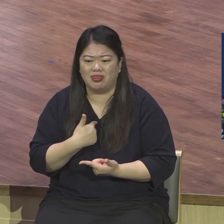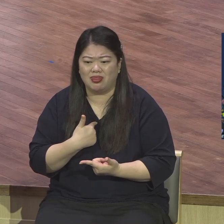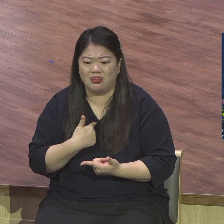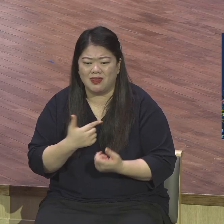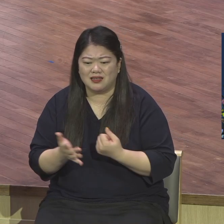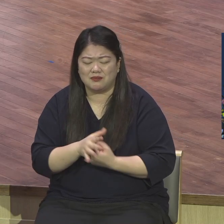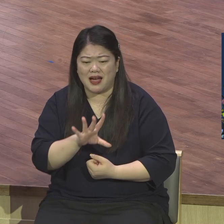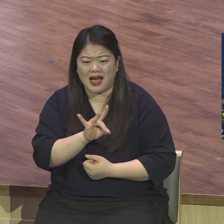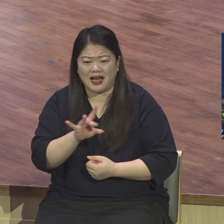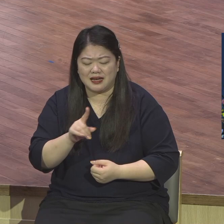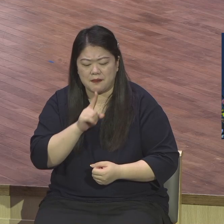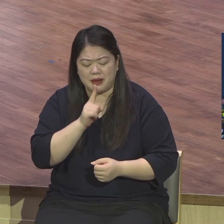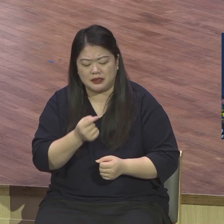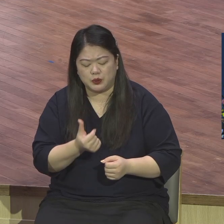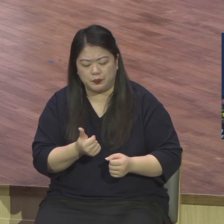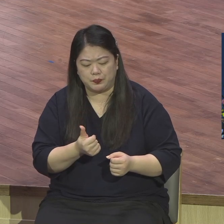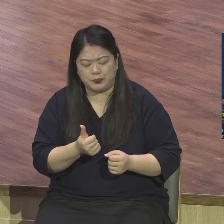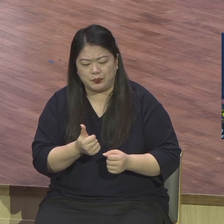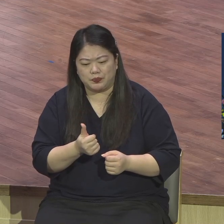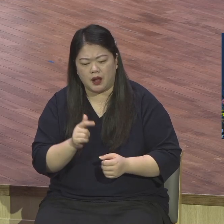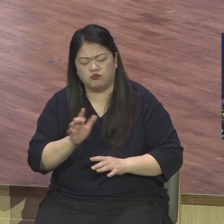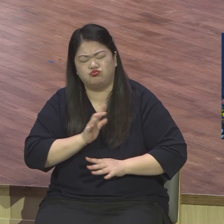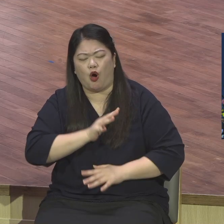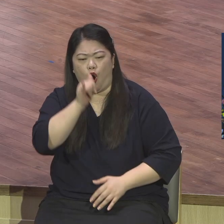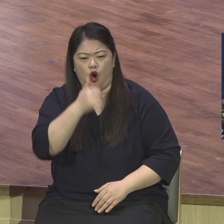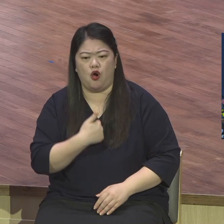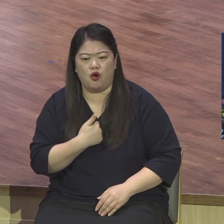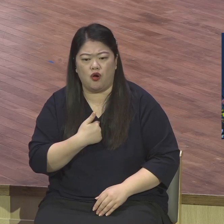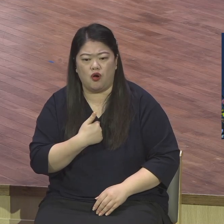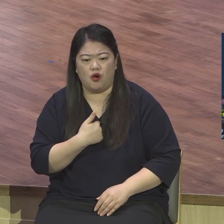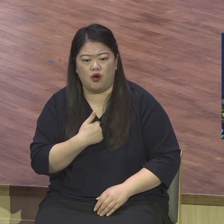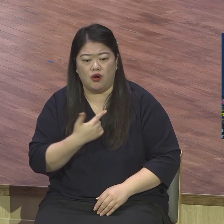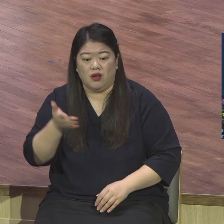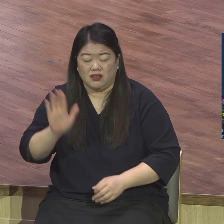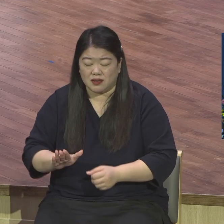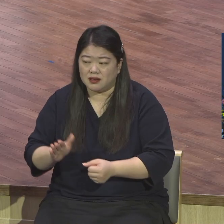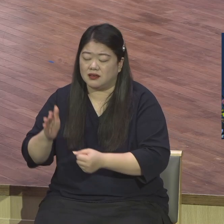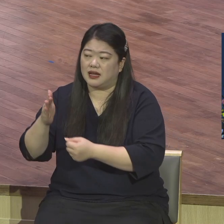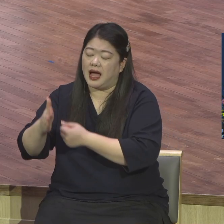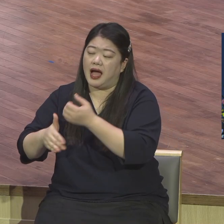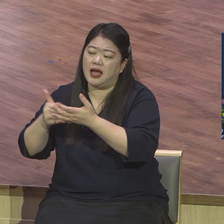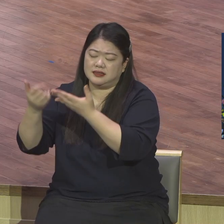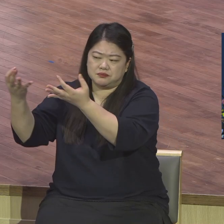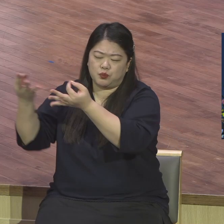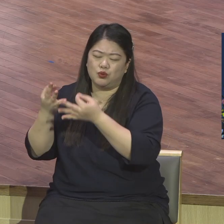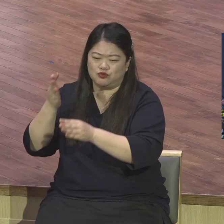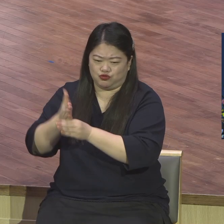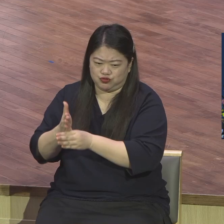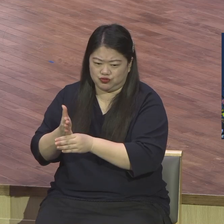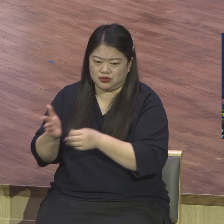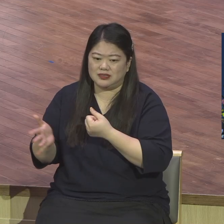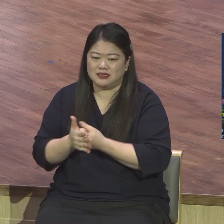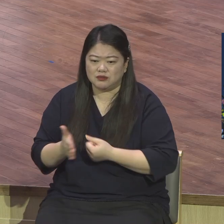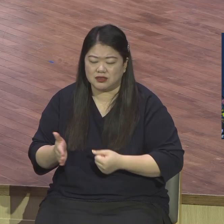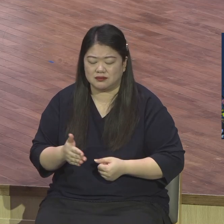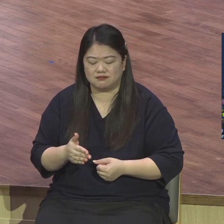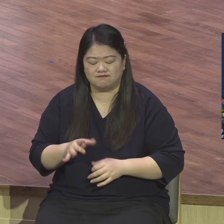어? 한국 교회를 봐도 그래요. 저 사람 하나님 믿나 정말. 하나님 보고 계시는데 지금 어떻게 저럴 수가